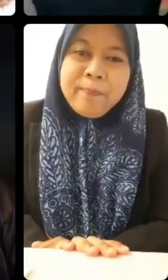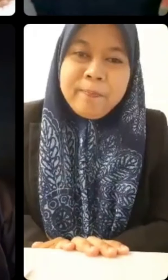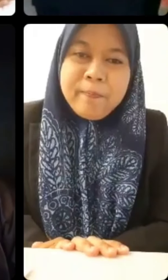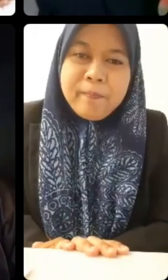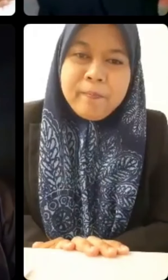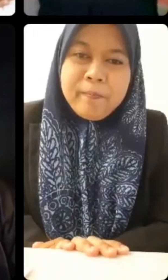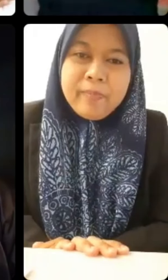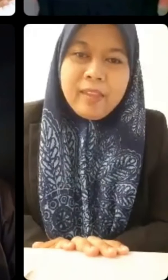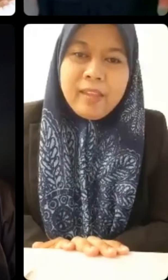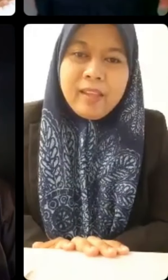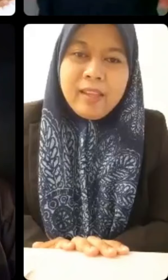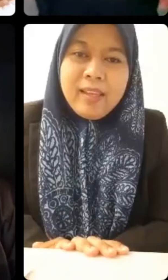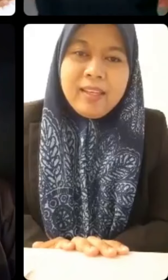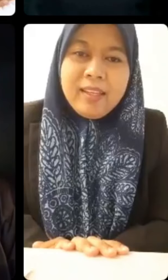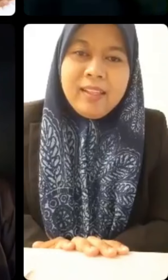Sebab